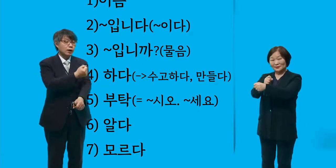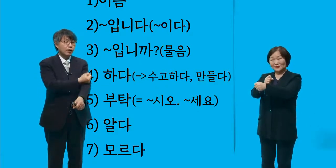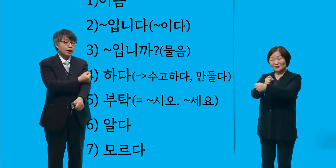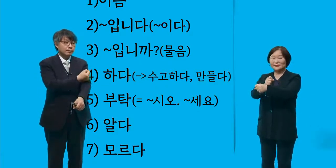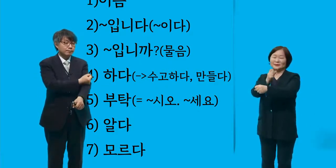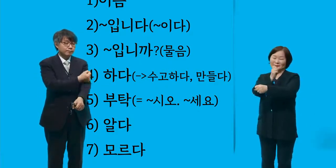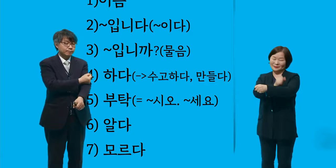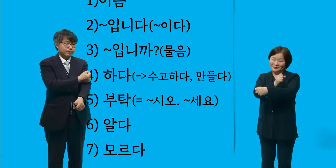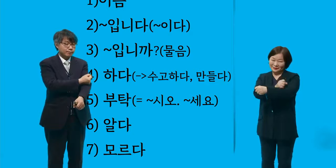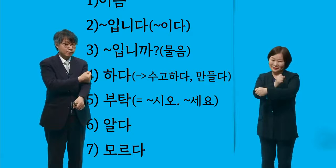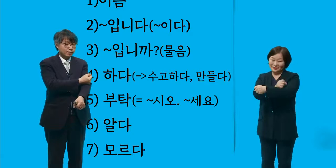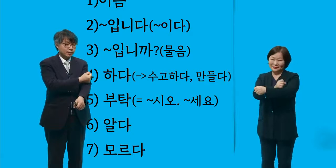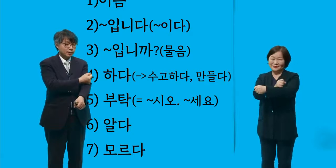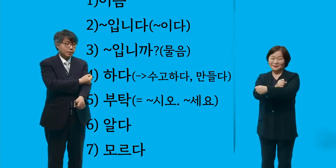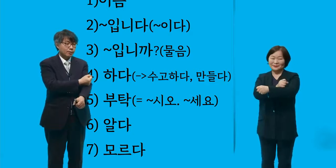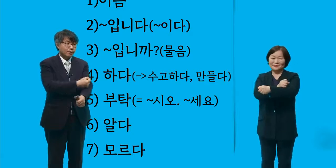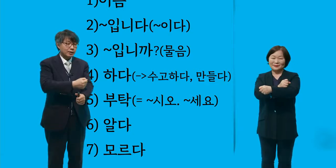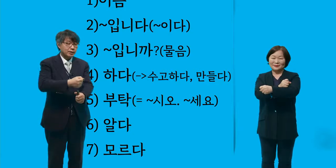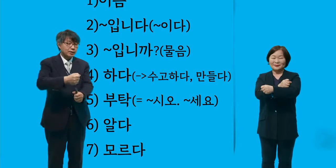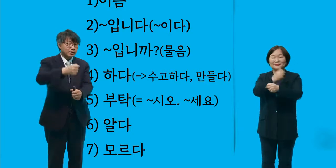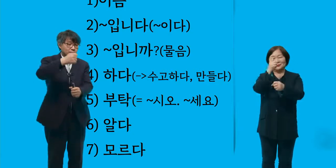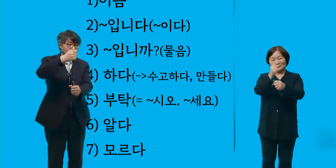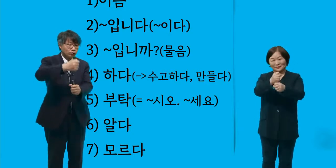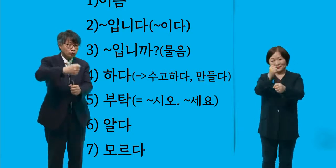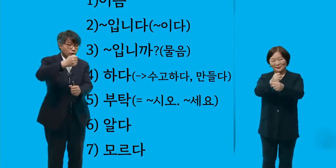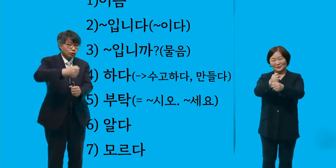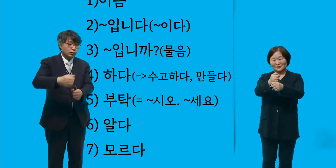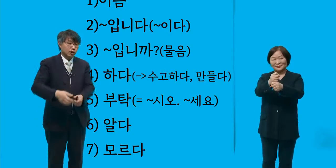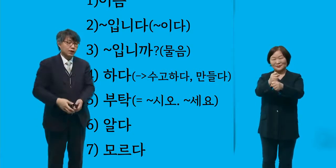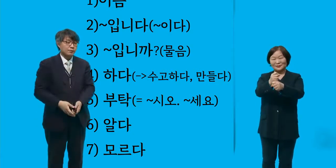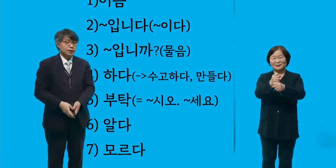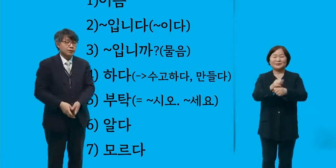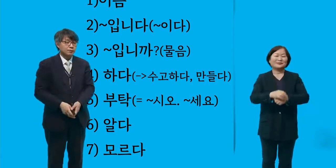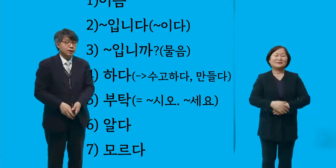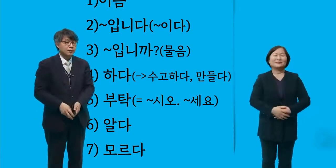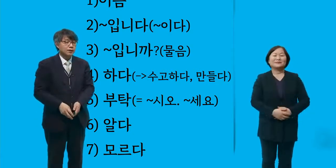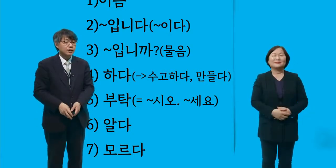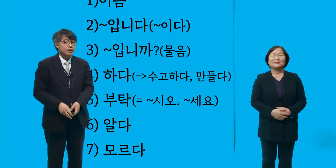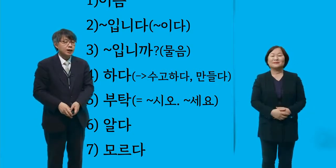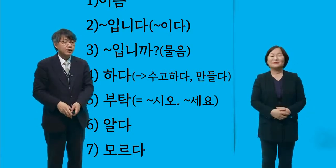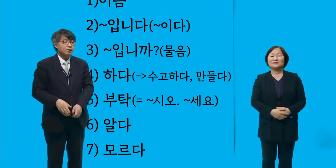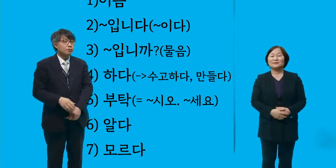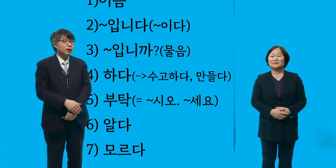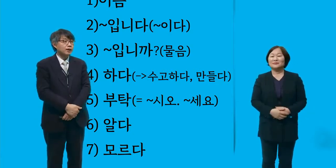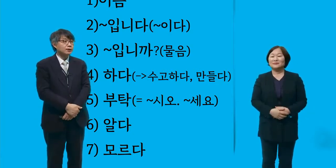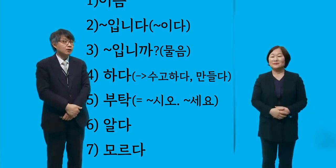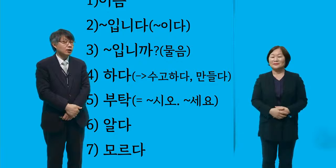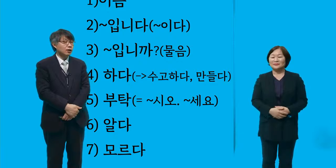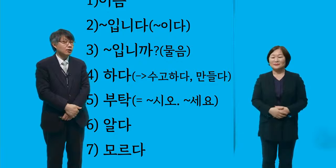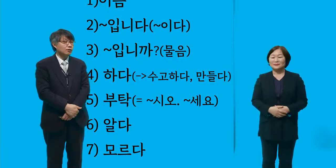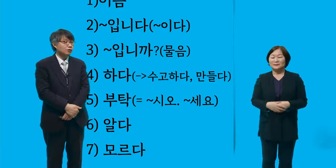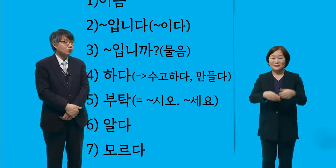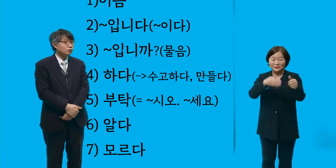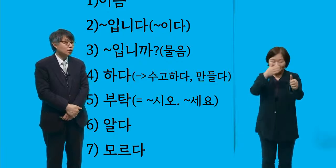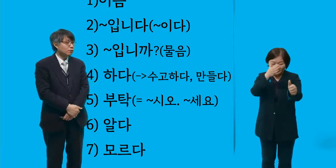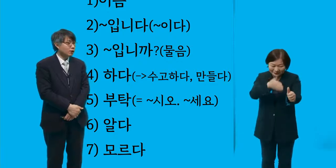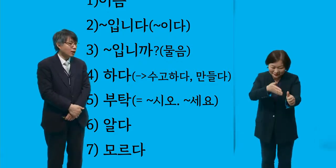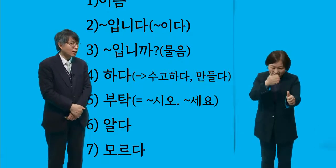수고하다. 그 다음에 만들다는 주먹이로 이렇게 하시면 되겠습니다. 자, 그 다음에 부탁은 어떻게 할까요? 정중하게 부탁.